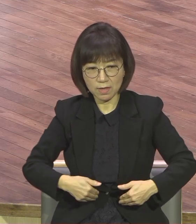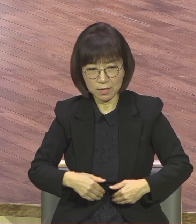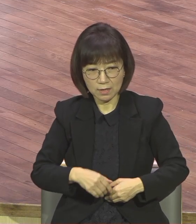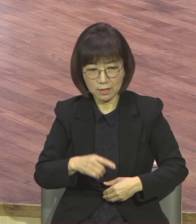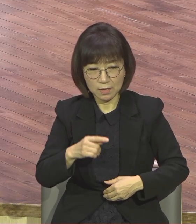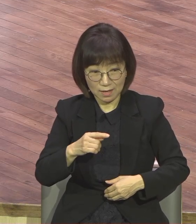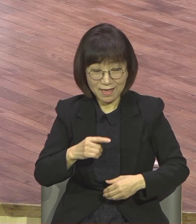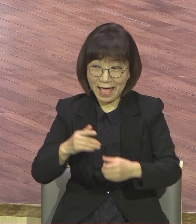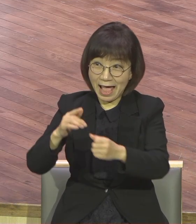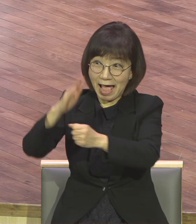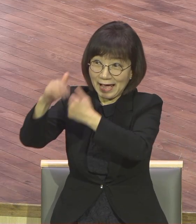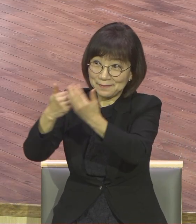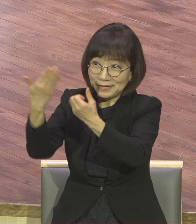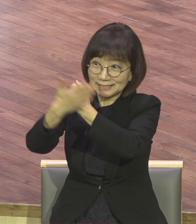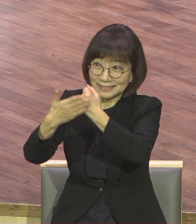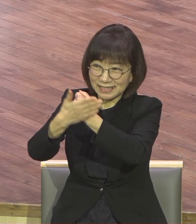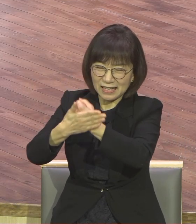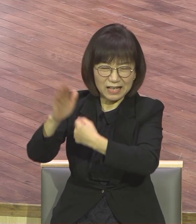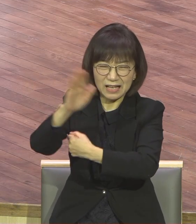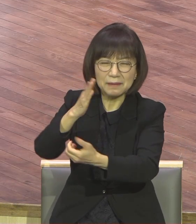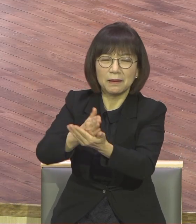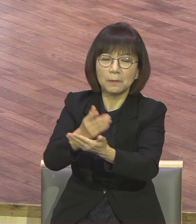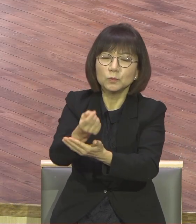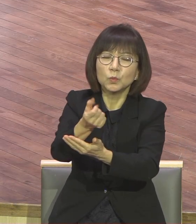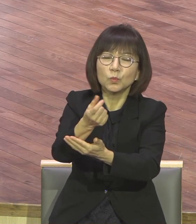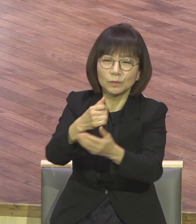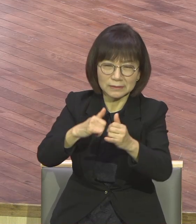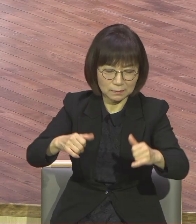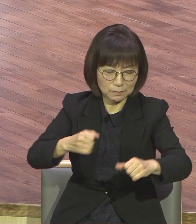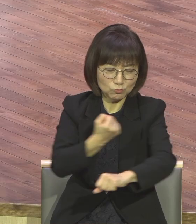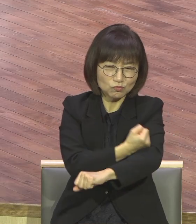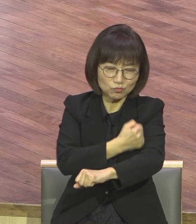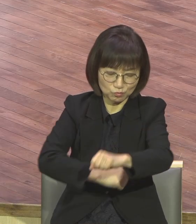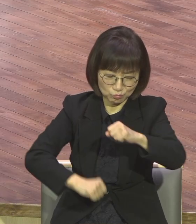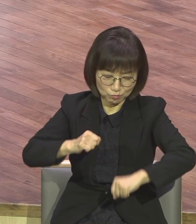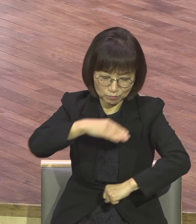100% 하나님의 은혜로 구원받았는데 그래도 그렇지